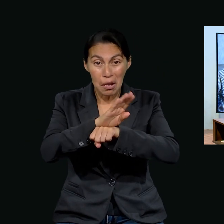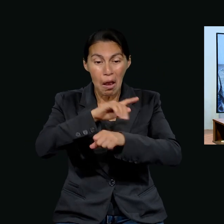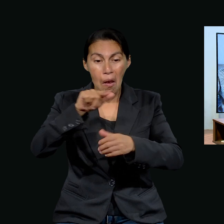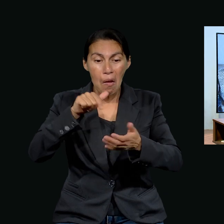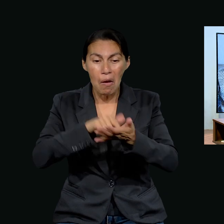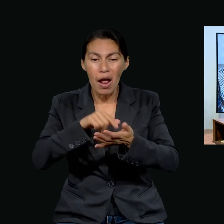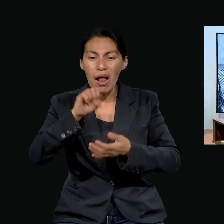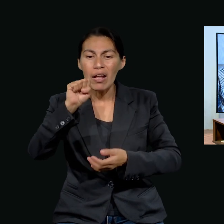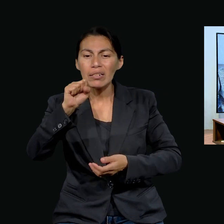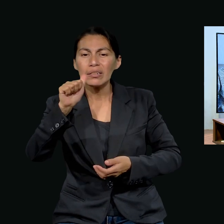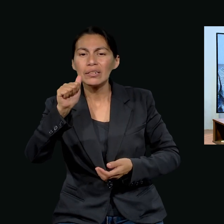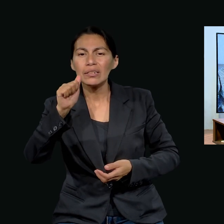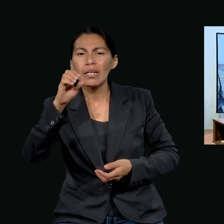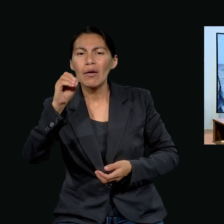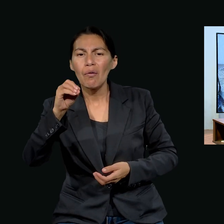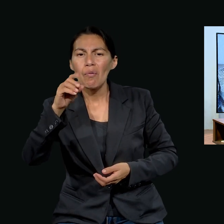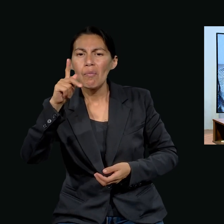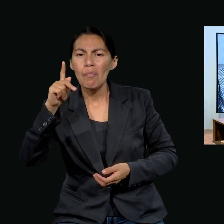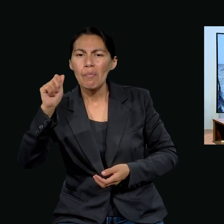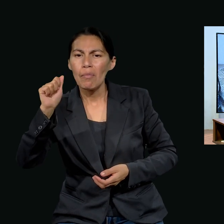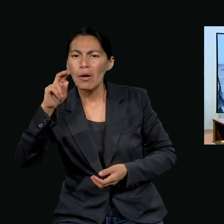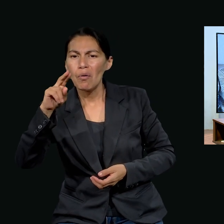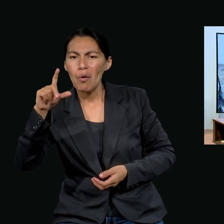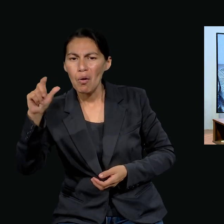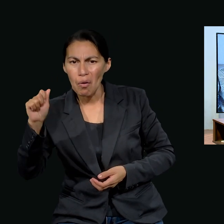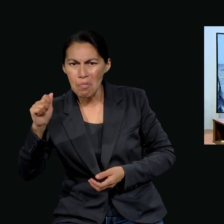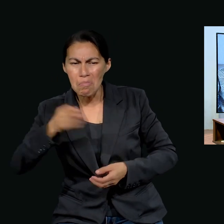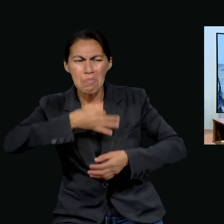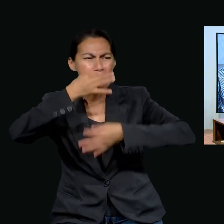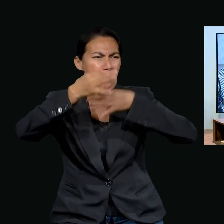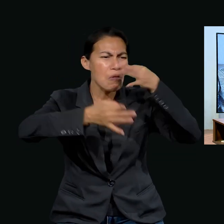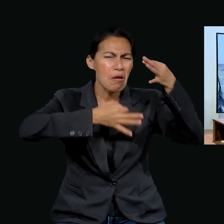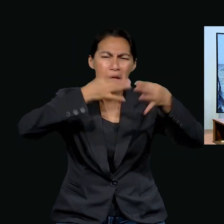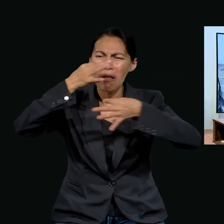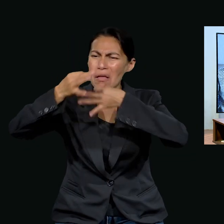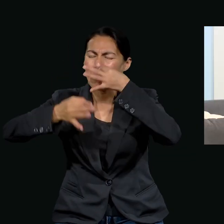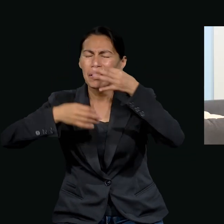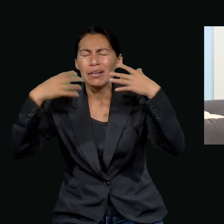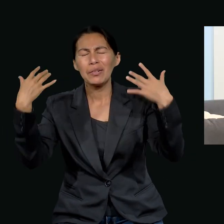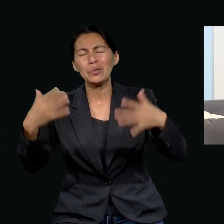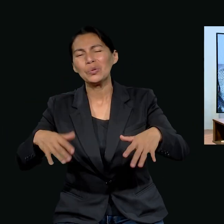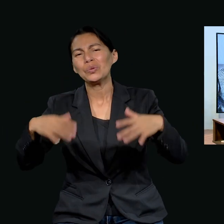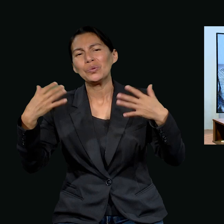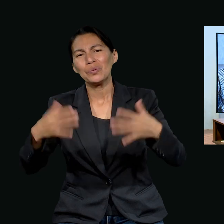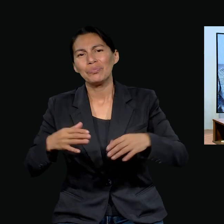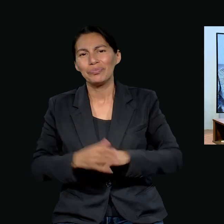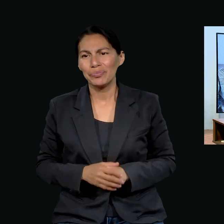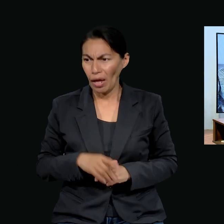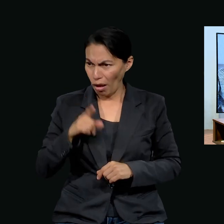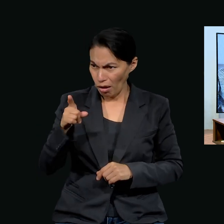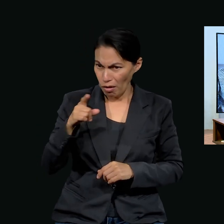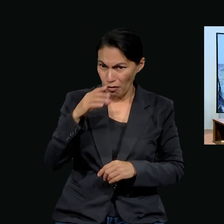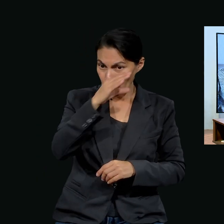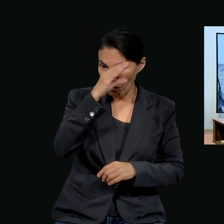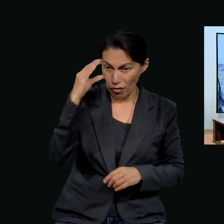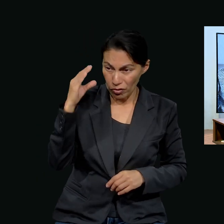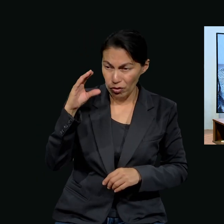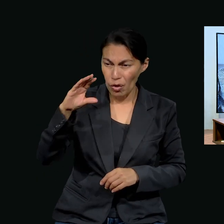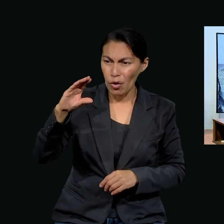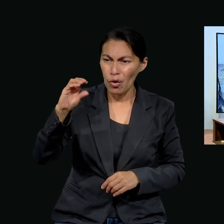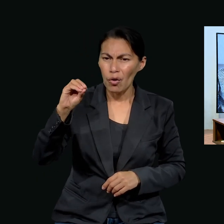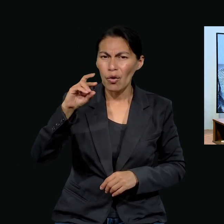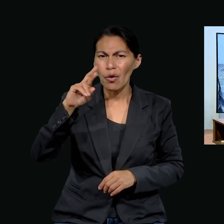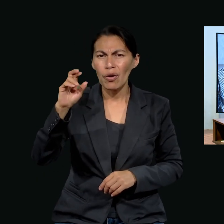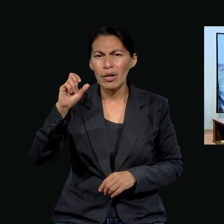Y ha sido una bendición su tiempo en Cuba y fuera de Cuba también. Hay una fotografía de Corralillo donde